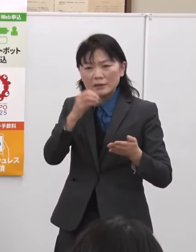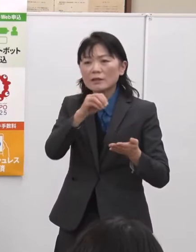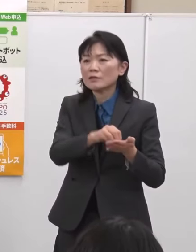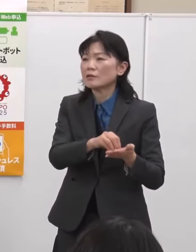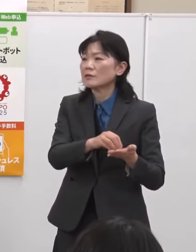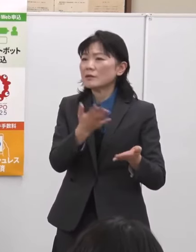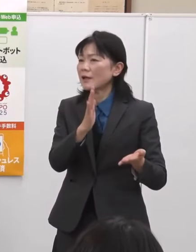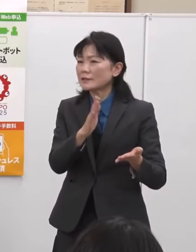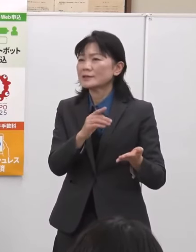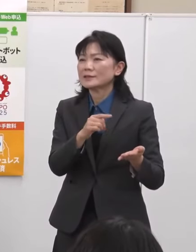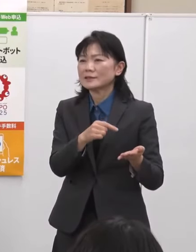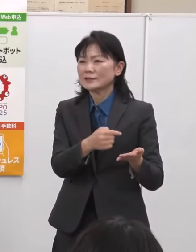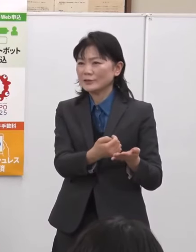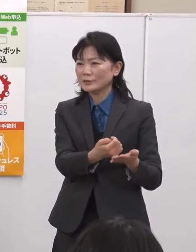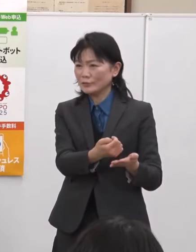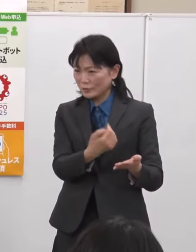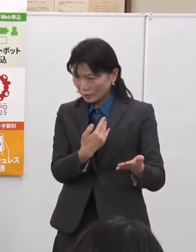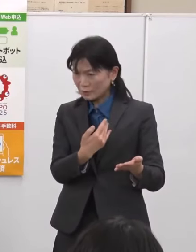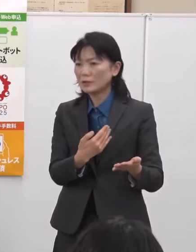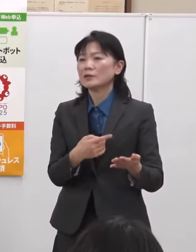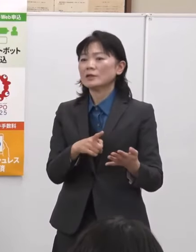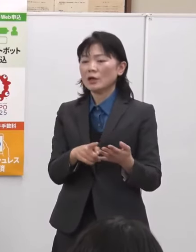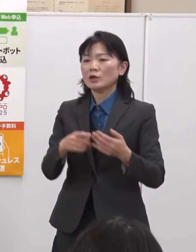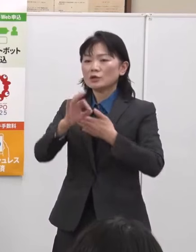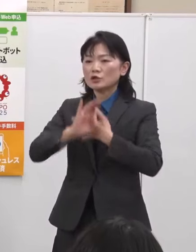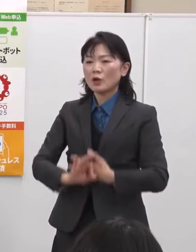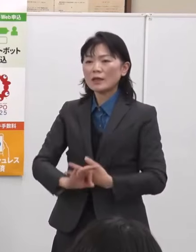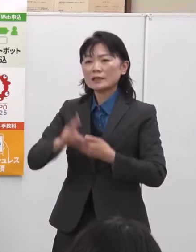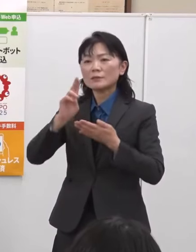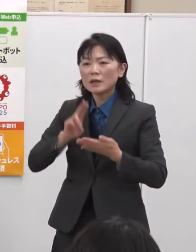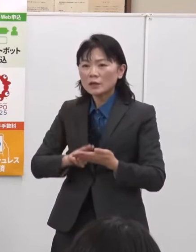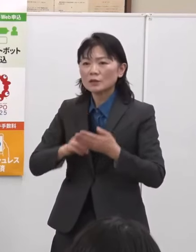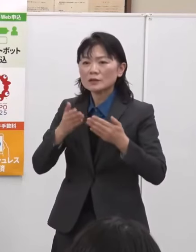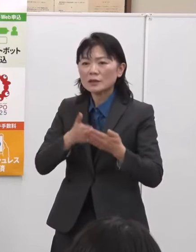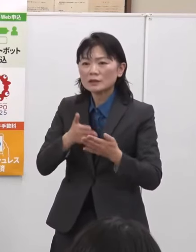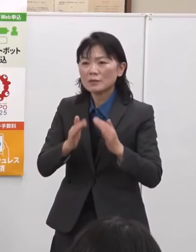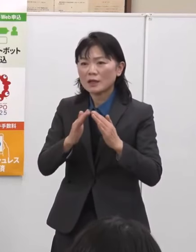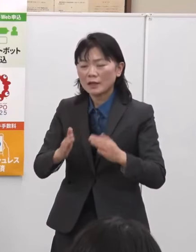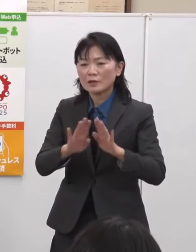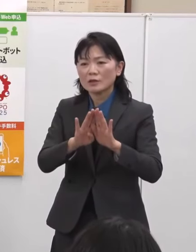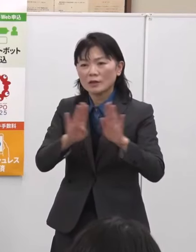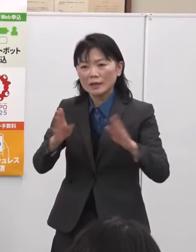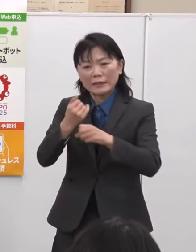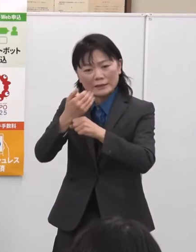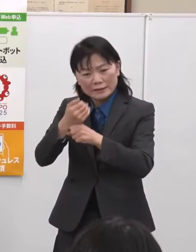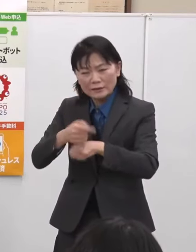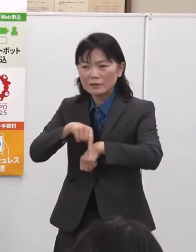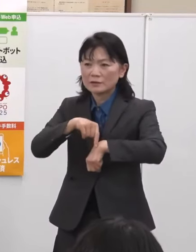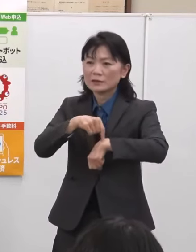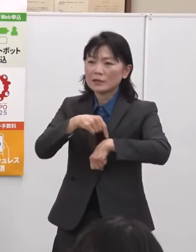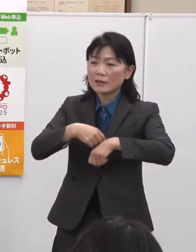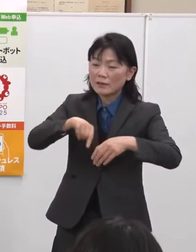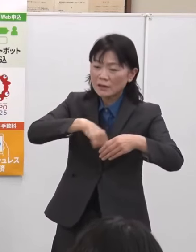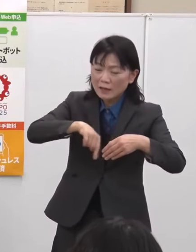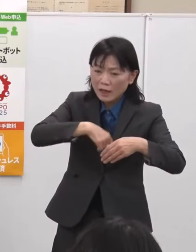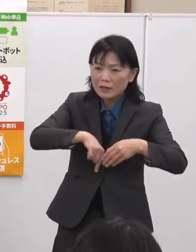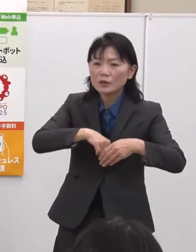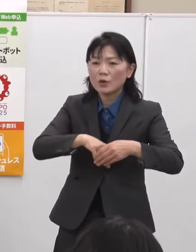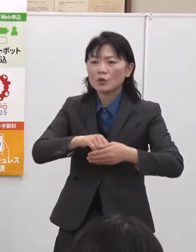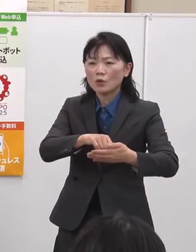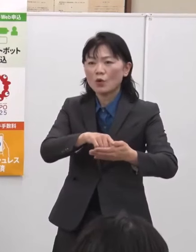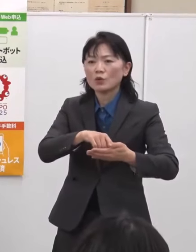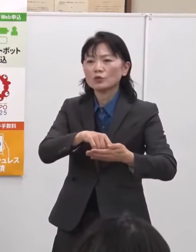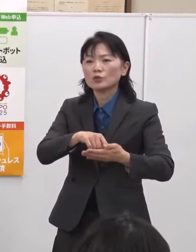。で、条例で決められているのは説明会の開催においての日程や時間など内容などの届け出